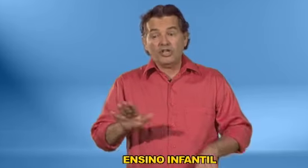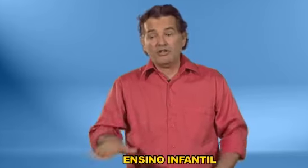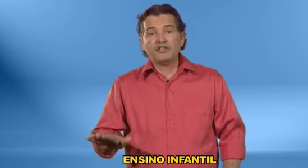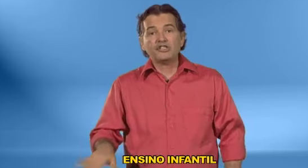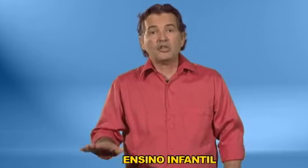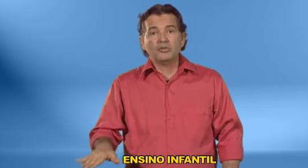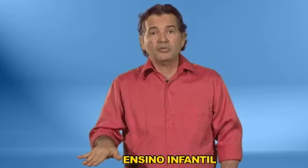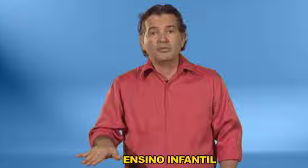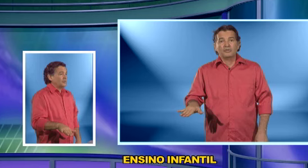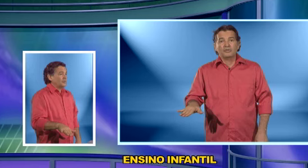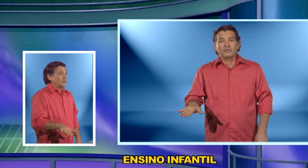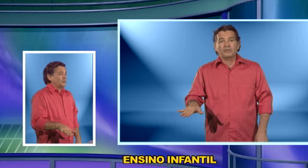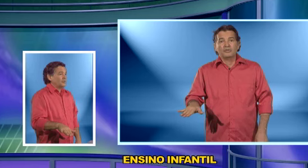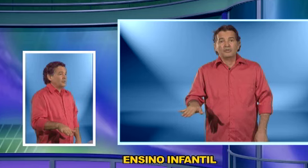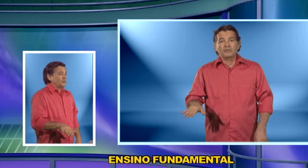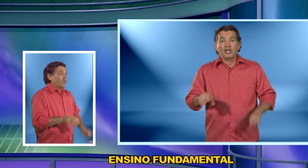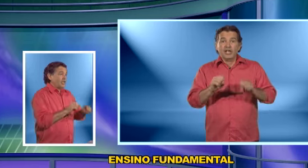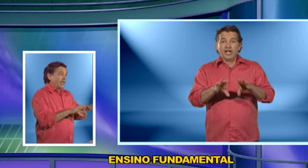ensino infantil,